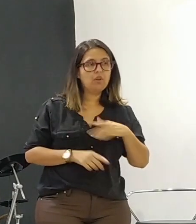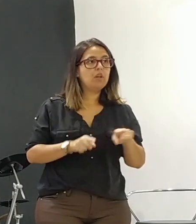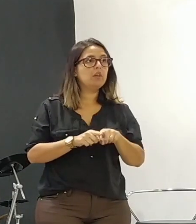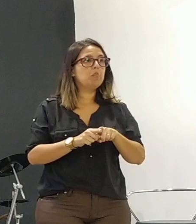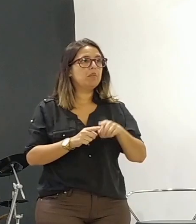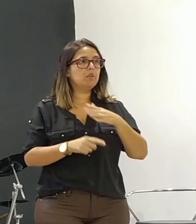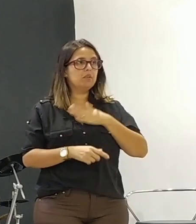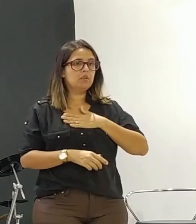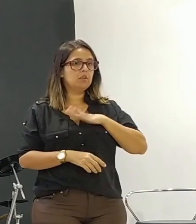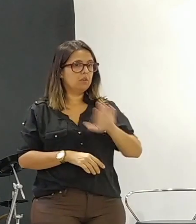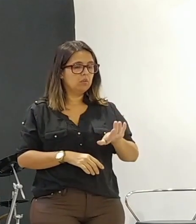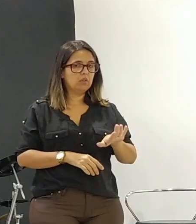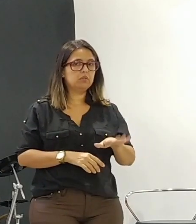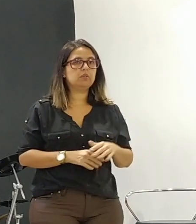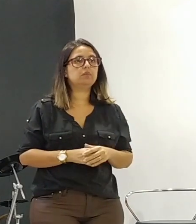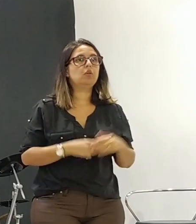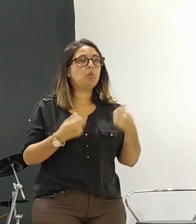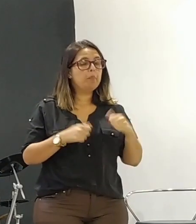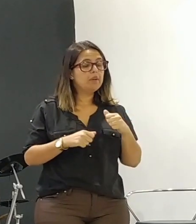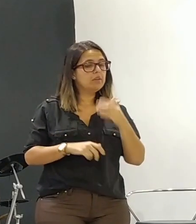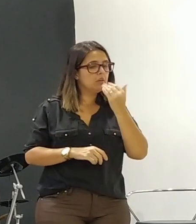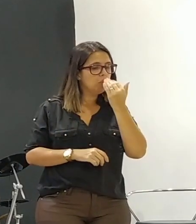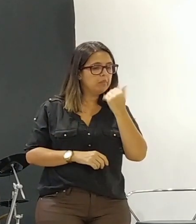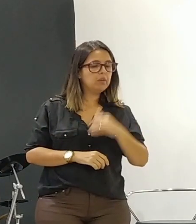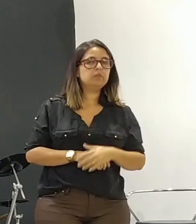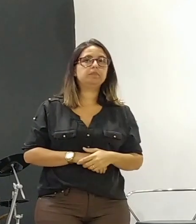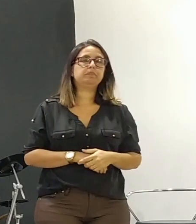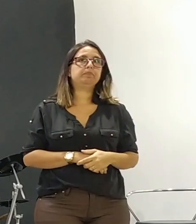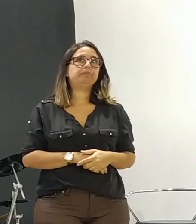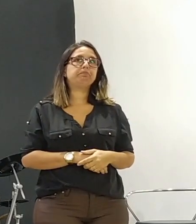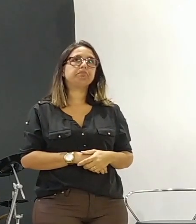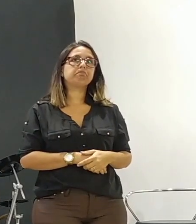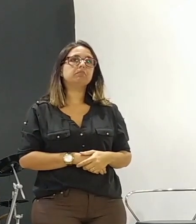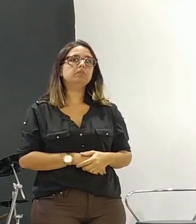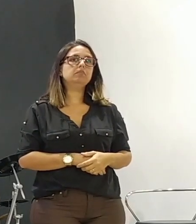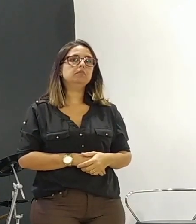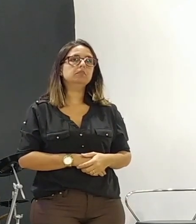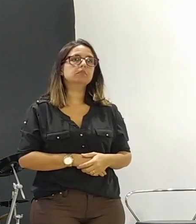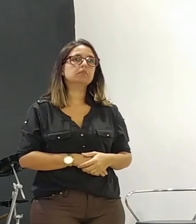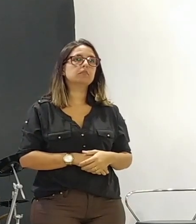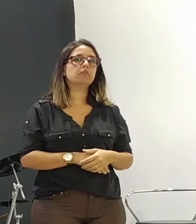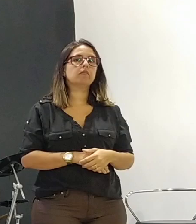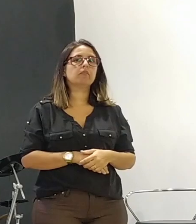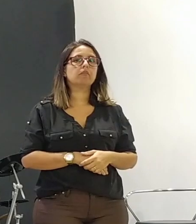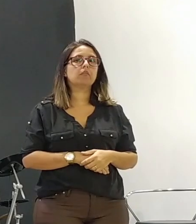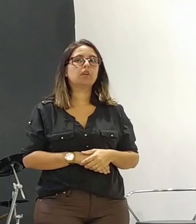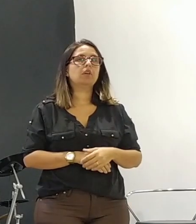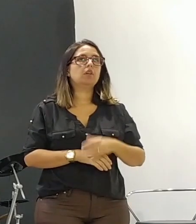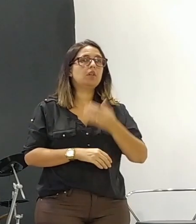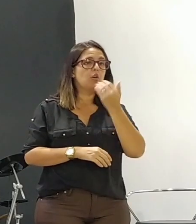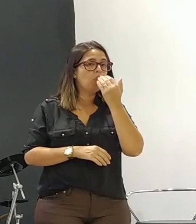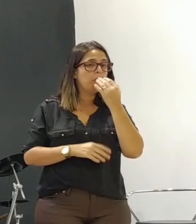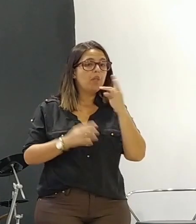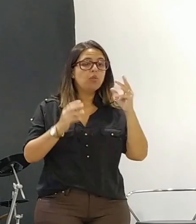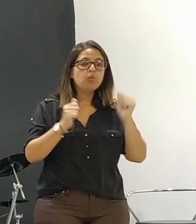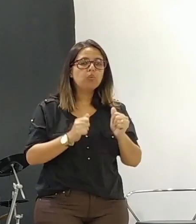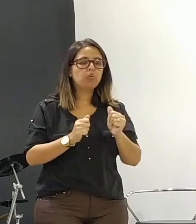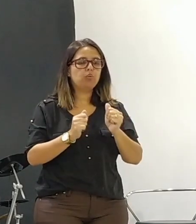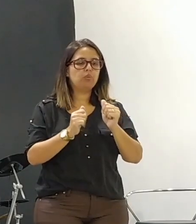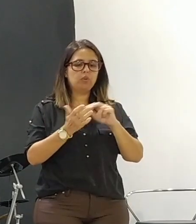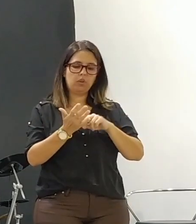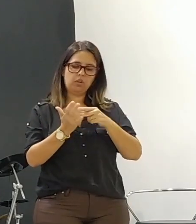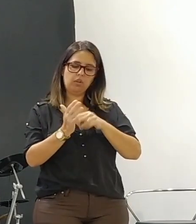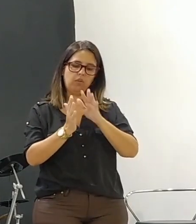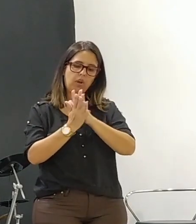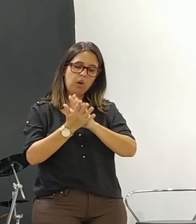não gosta, você precisa comer. O cordeiro é para ser comido inteiro. Você não pode